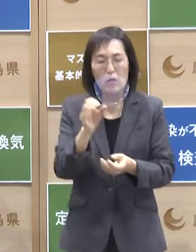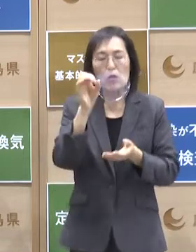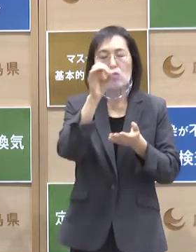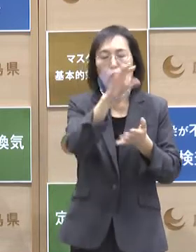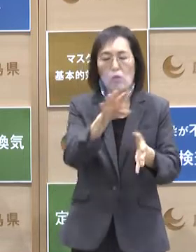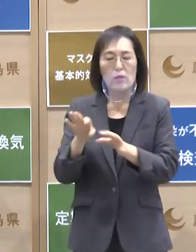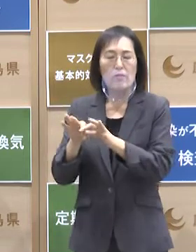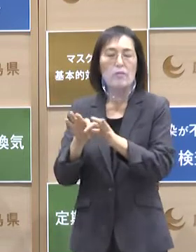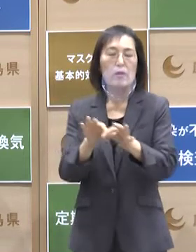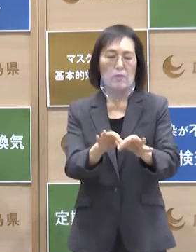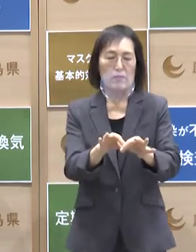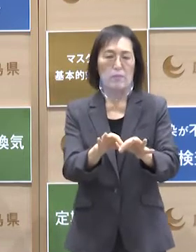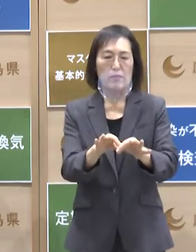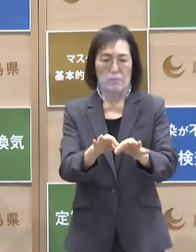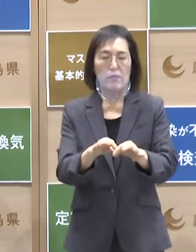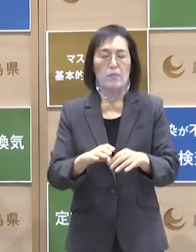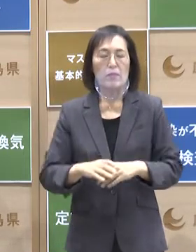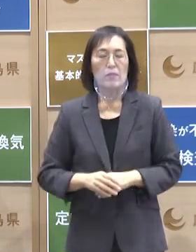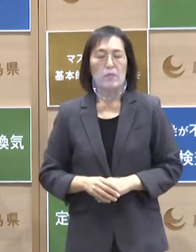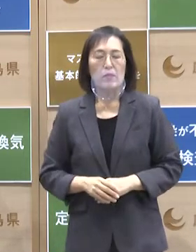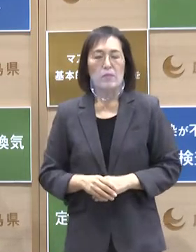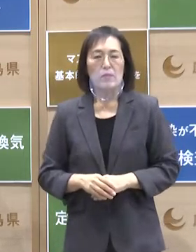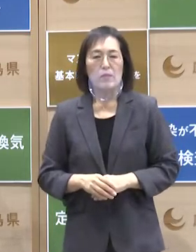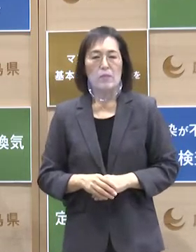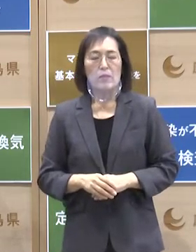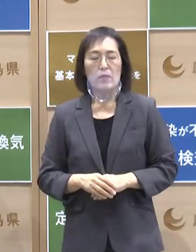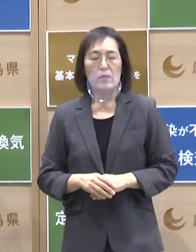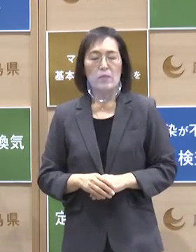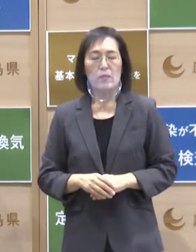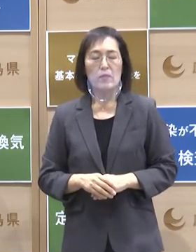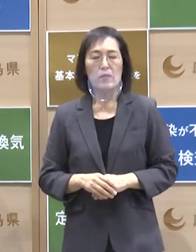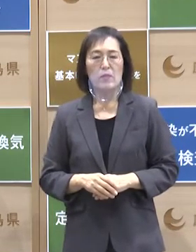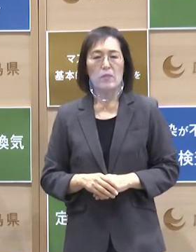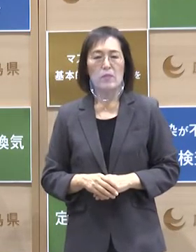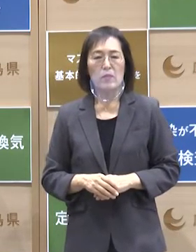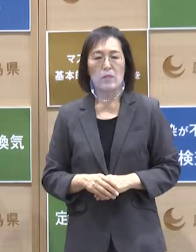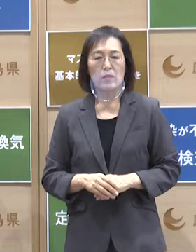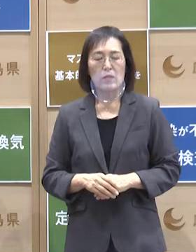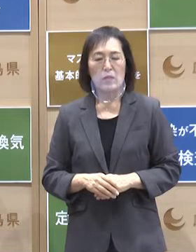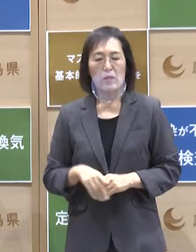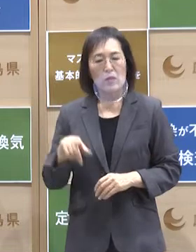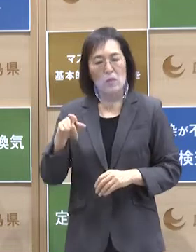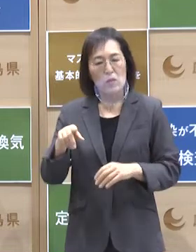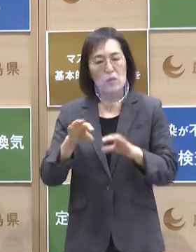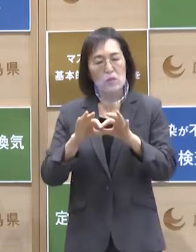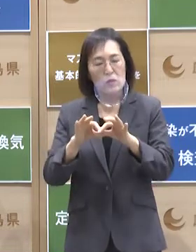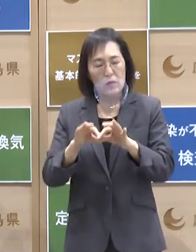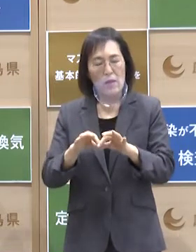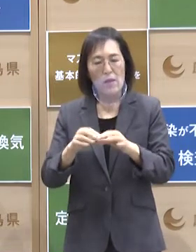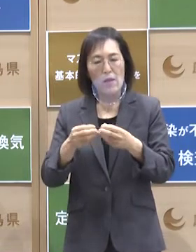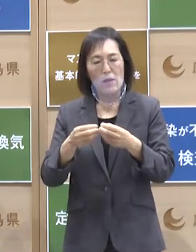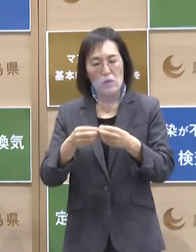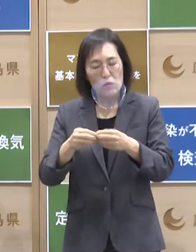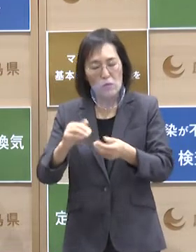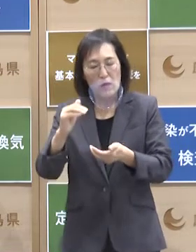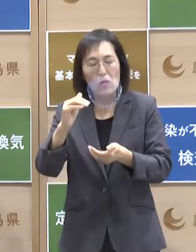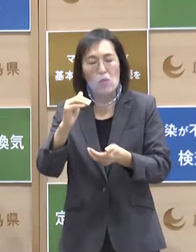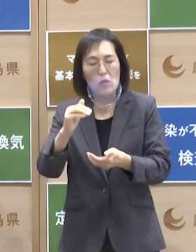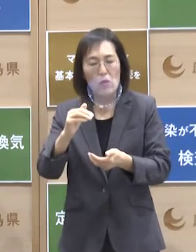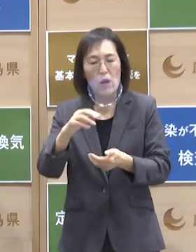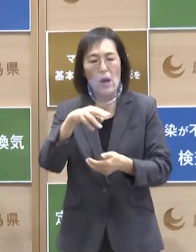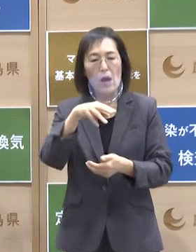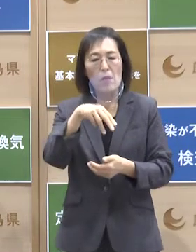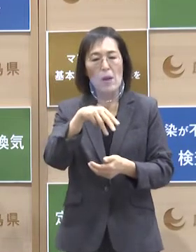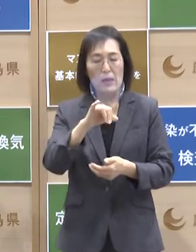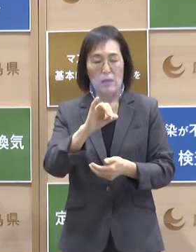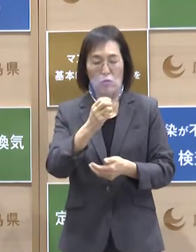ね、まあ、相当に大きなものになるというふうに認識をしています。まあ、それについてはですね、詳細は、まあ、の方